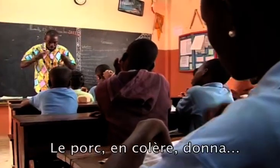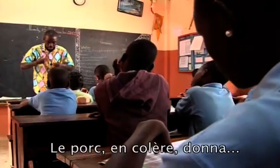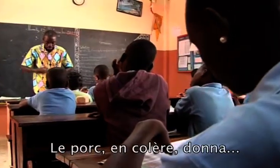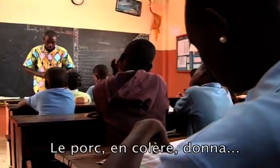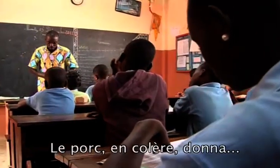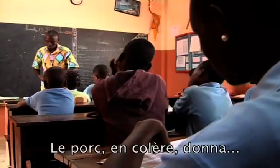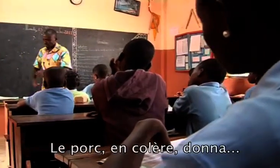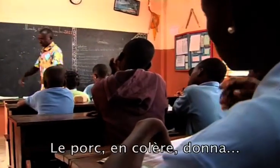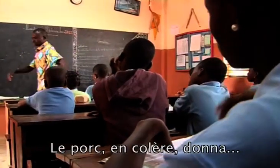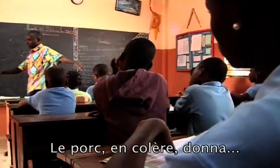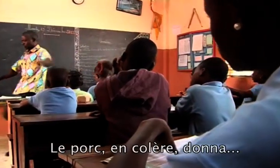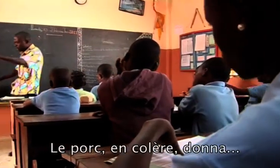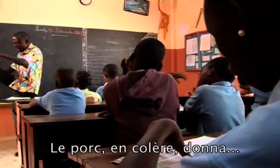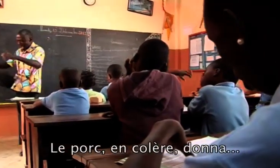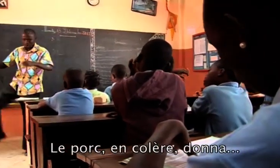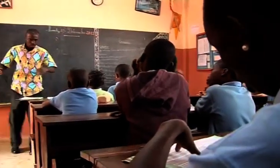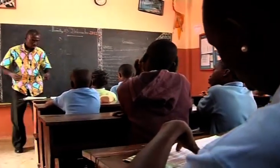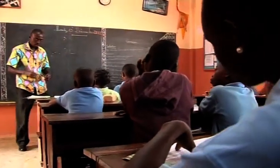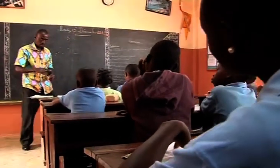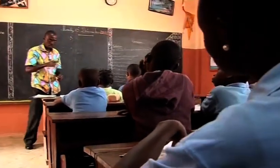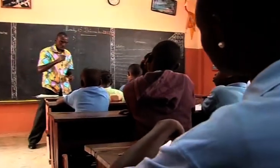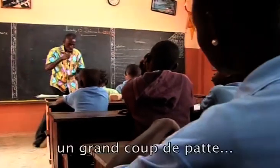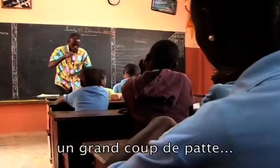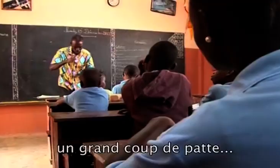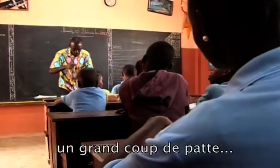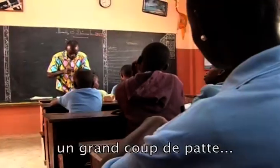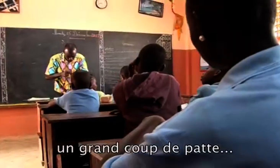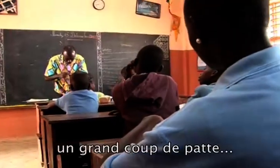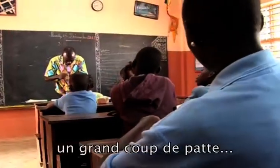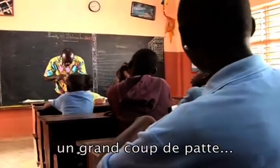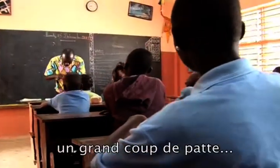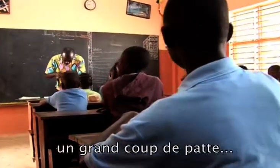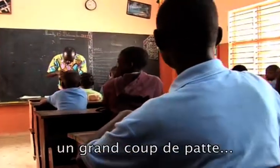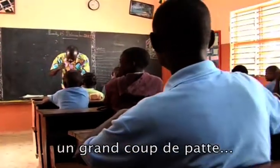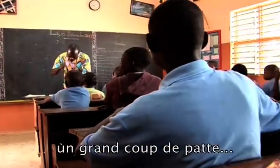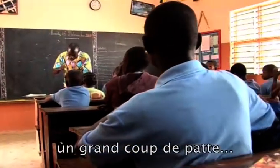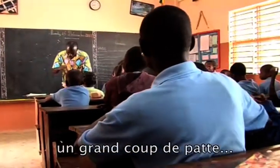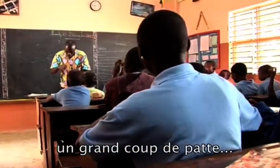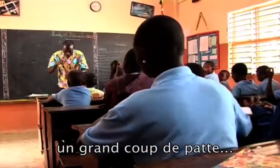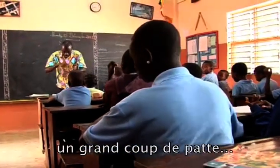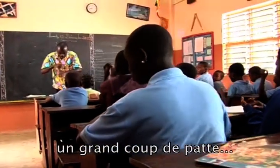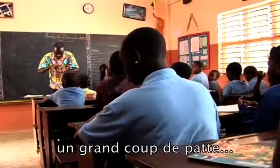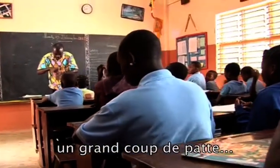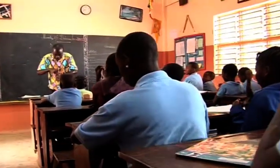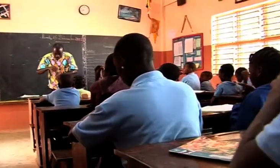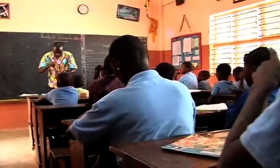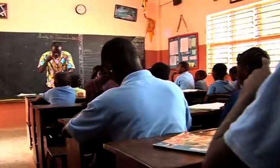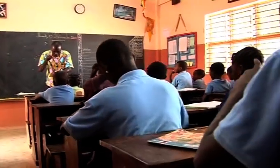colère donna un grand coup de patte